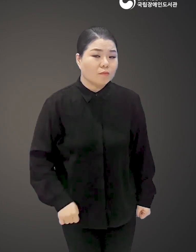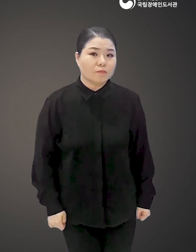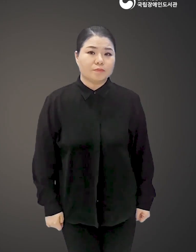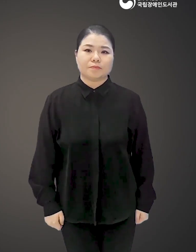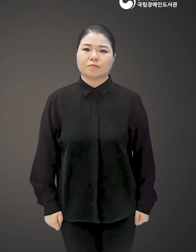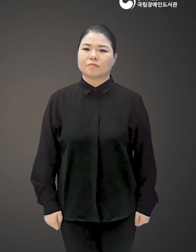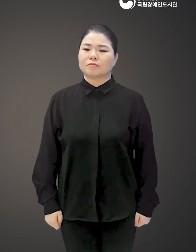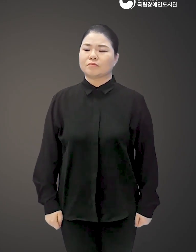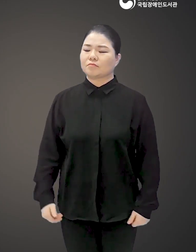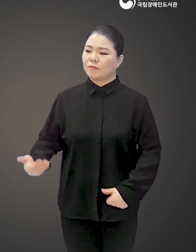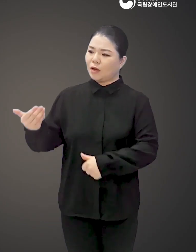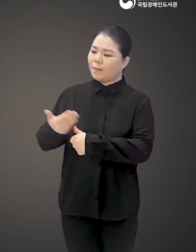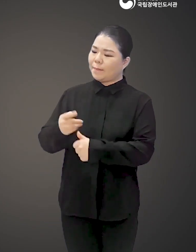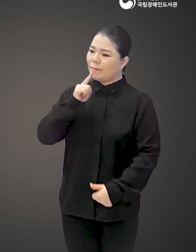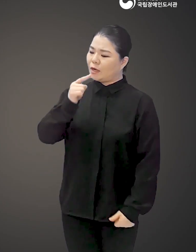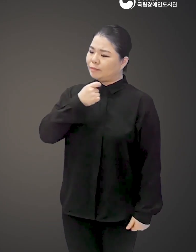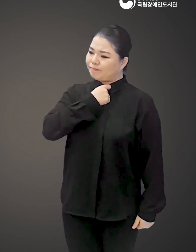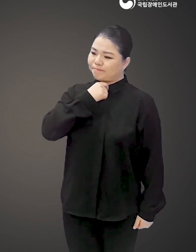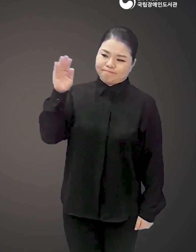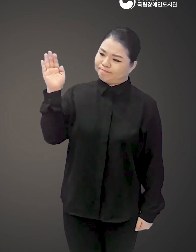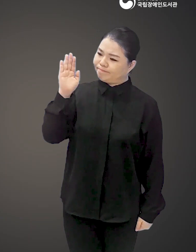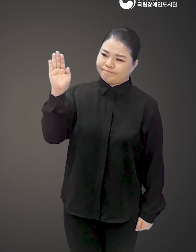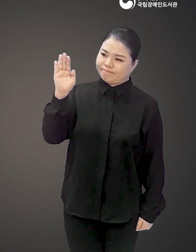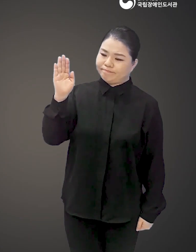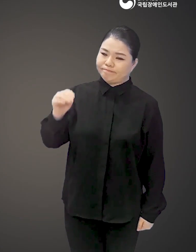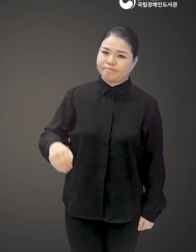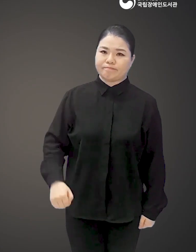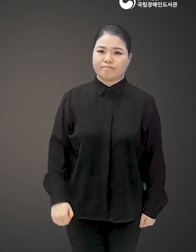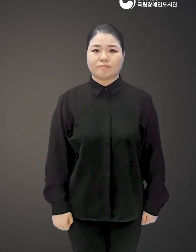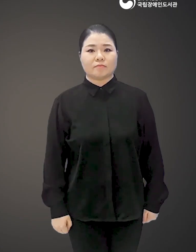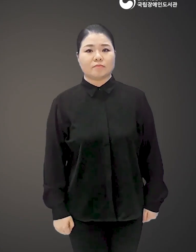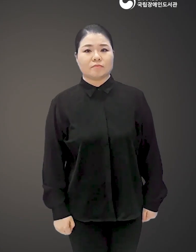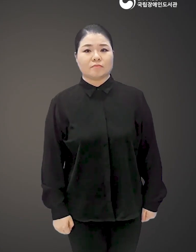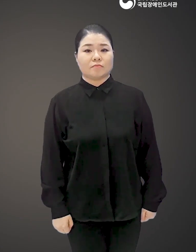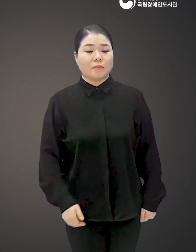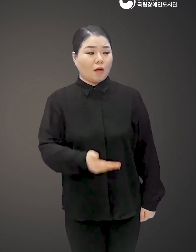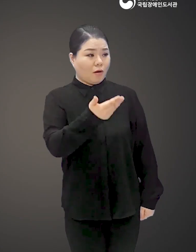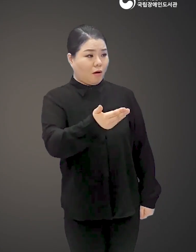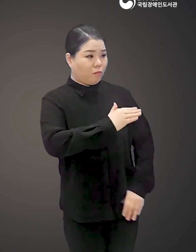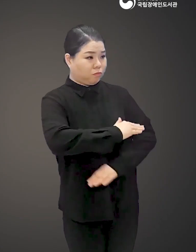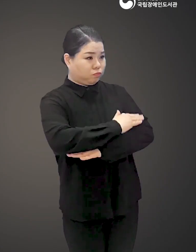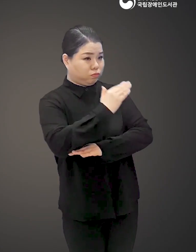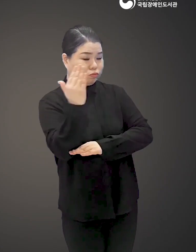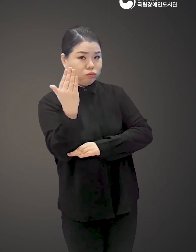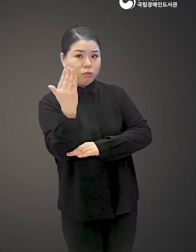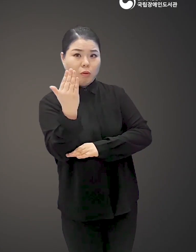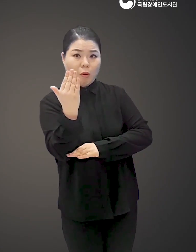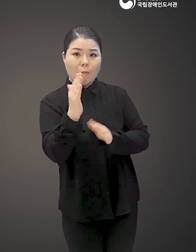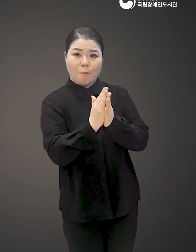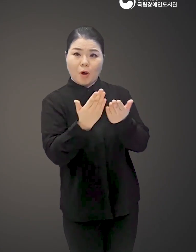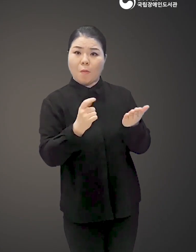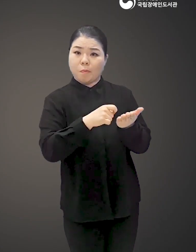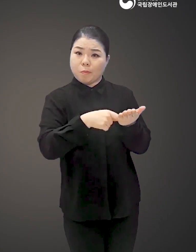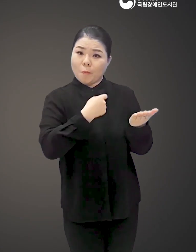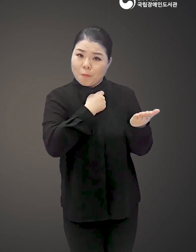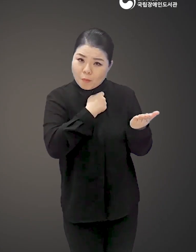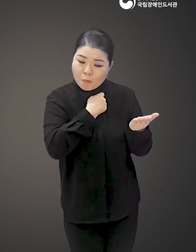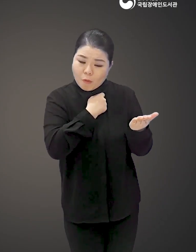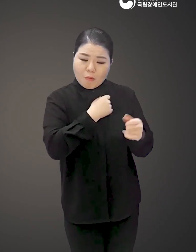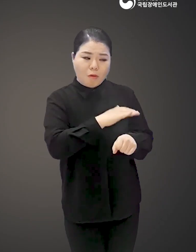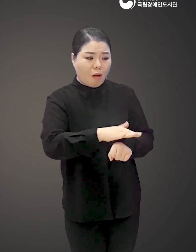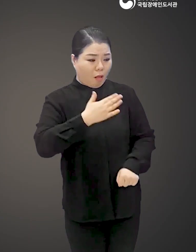뭐예요? 거기에 대해서는 얘기하고 싶지 않은데요. 내가 당신을 주인공으로 책을 쓰려면